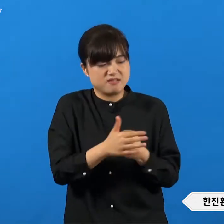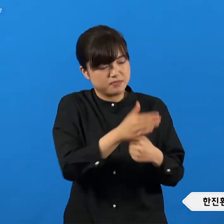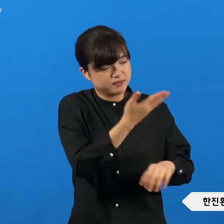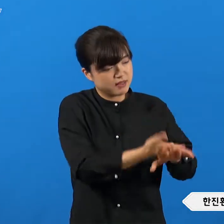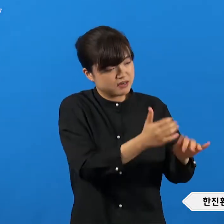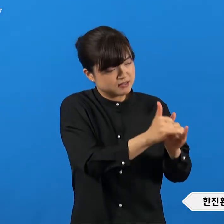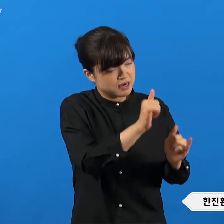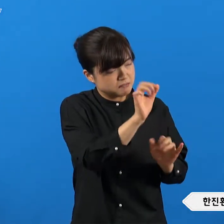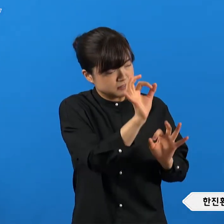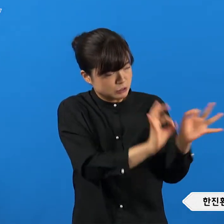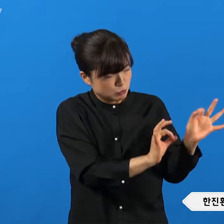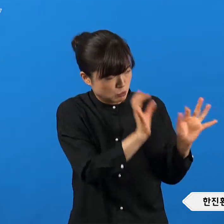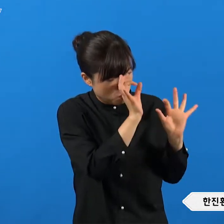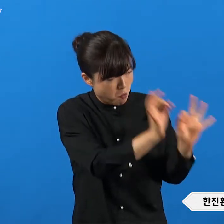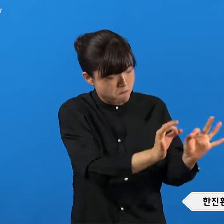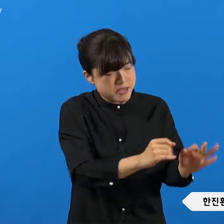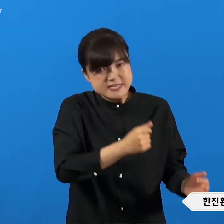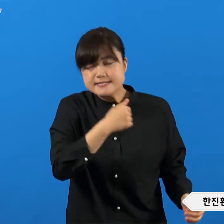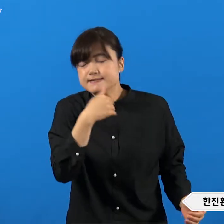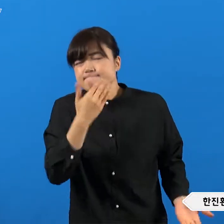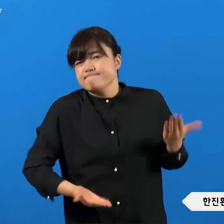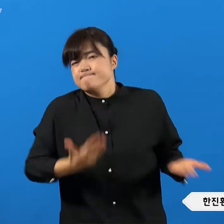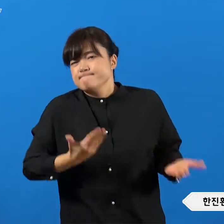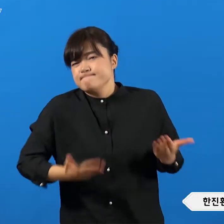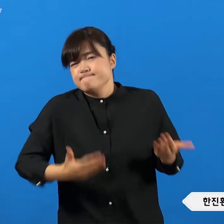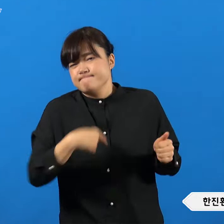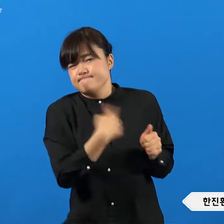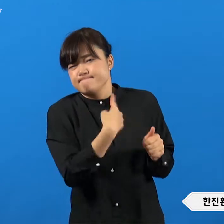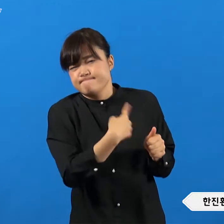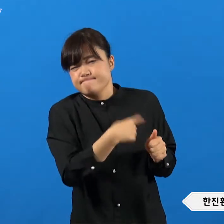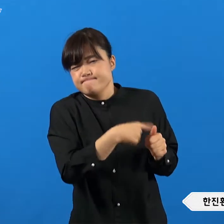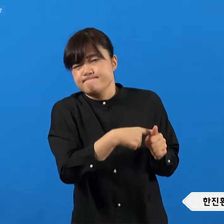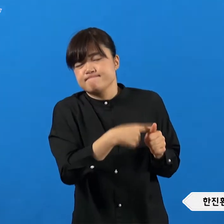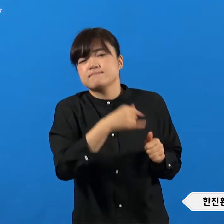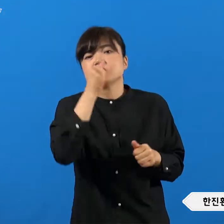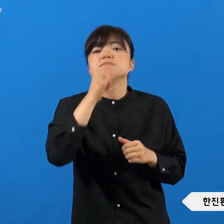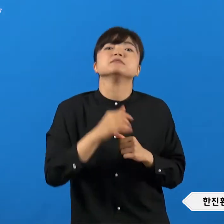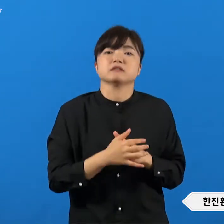행위가 잘못되었다 싶으면 이 비판하는 것이 본능적으로 나옵니다.